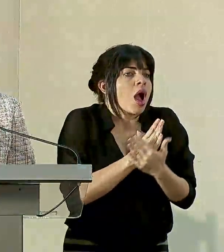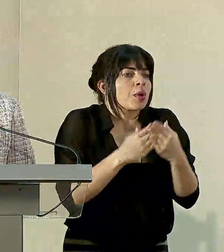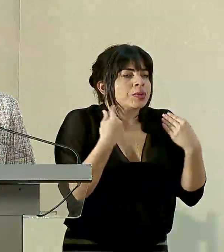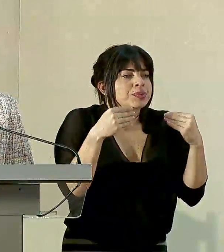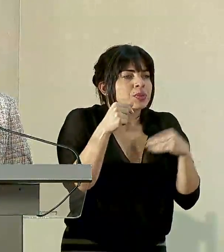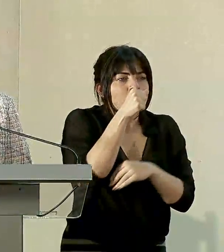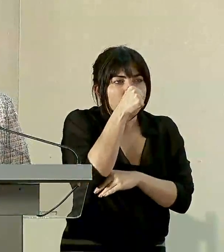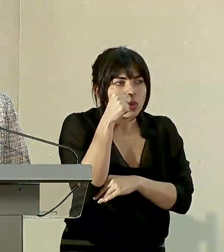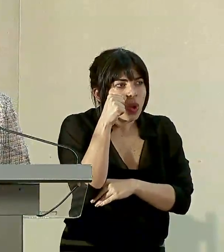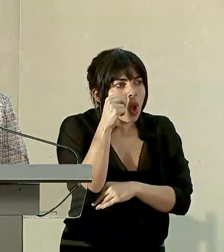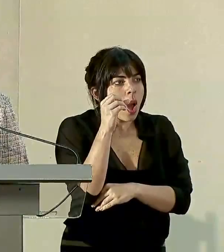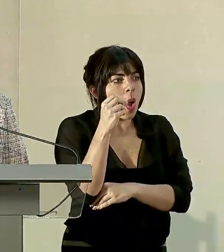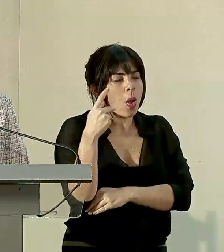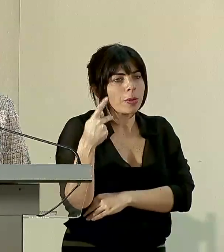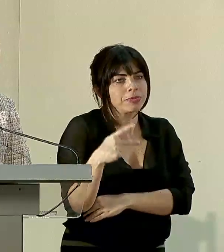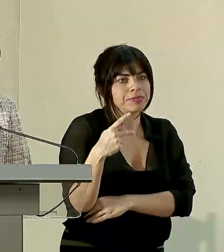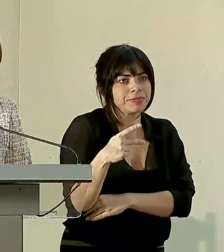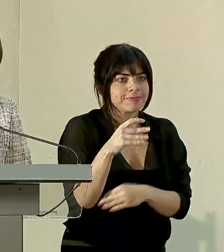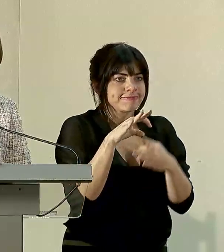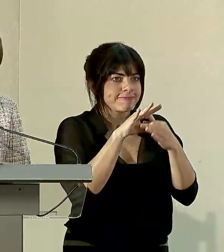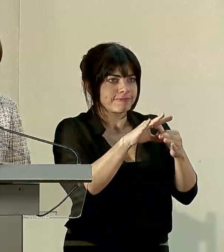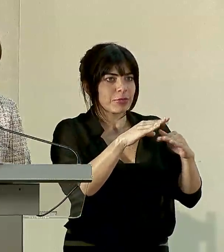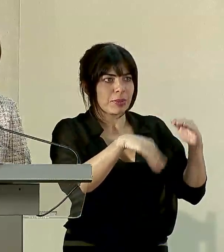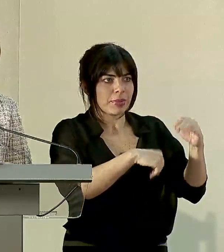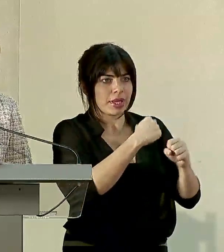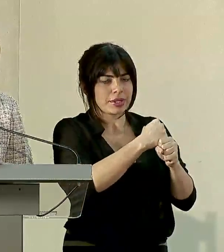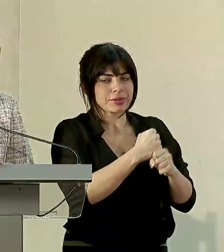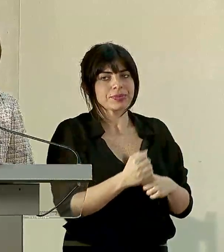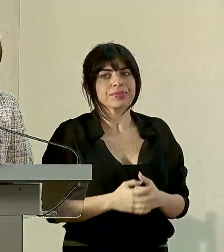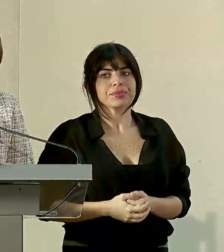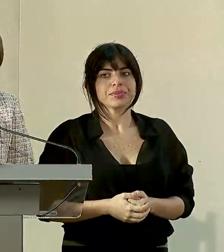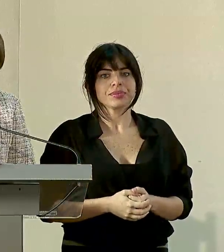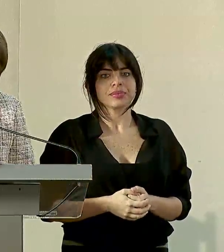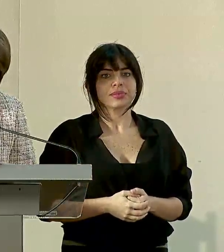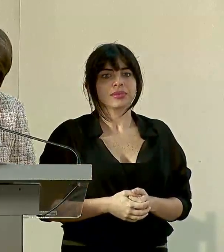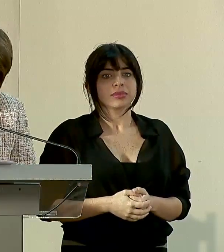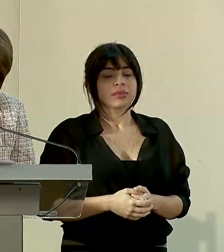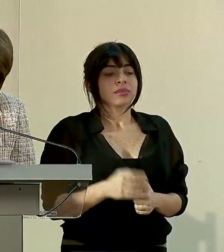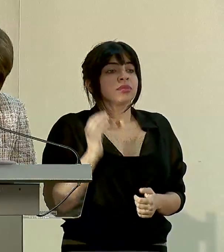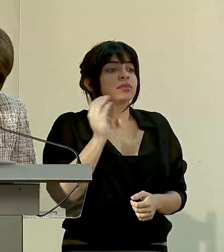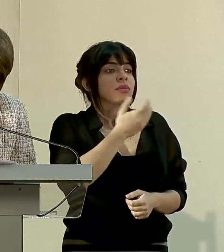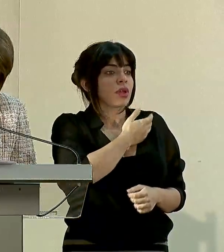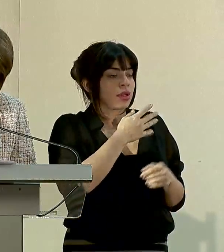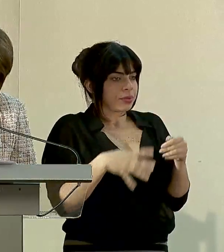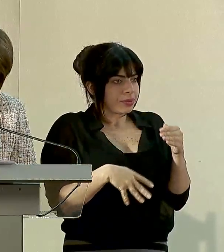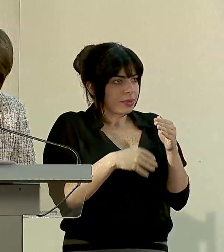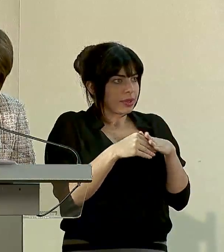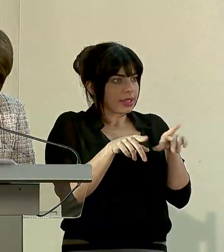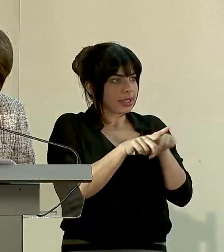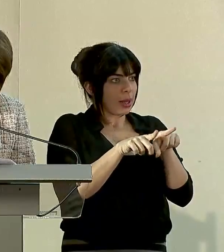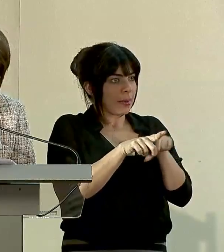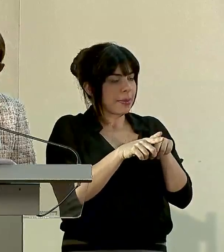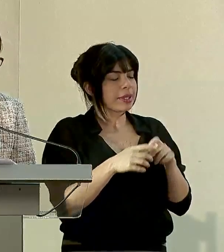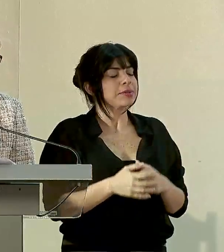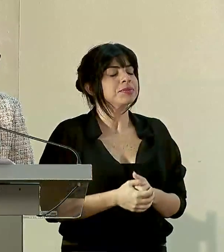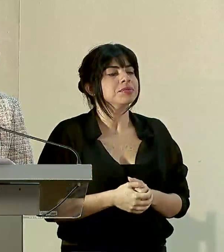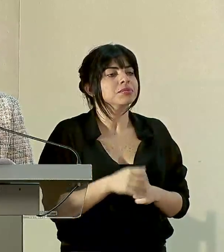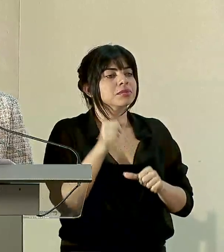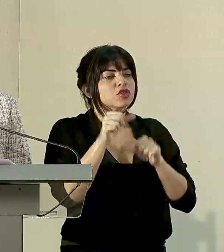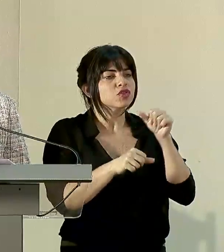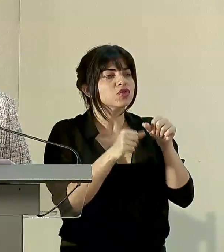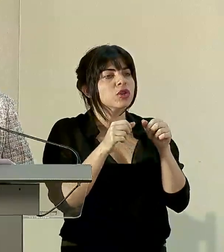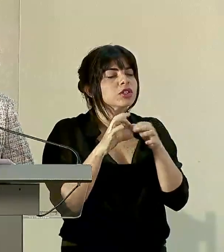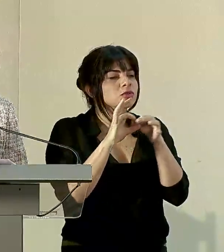de drogas o alguna amenaza de este tipo hacia los menores. Hemos además sumado